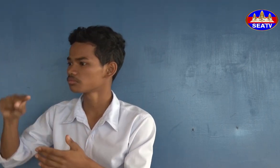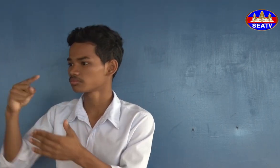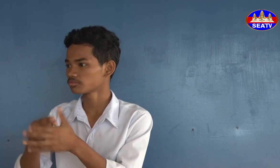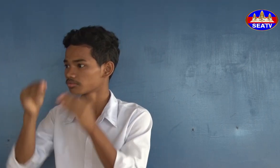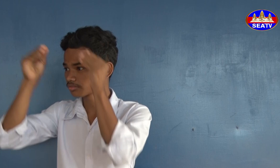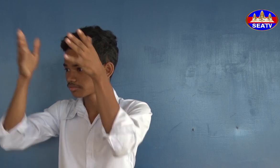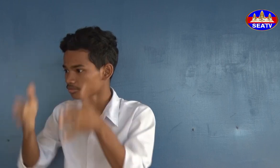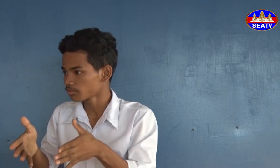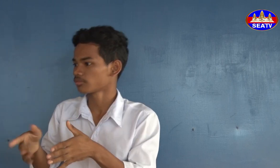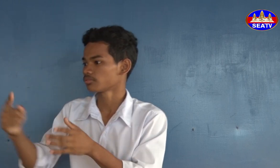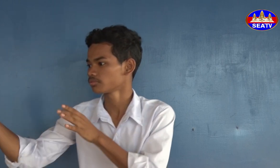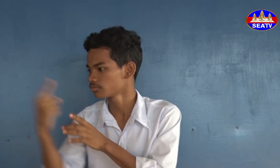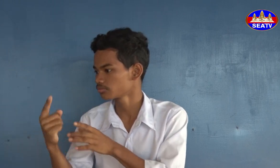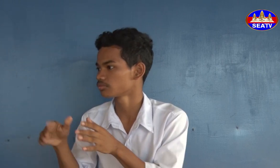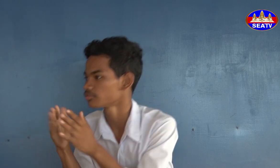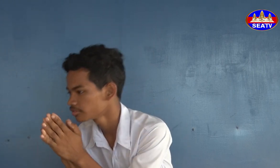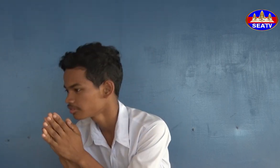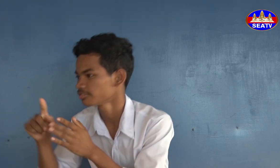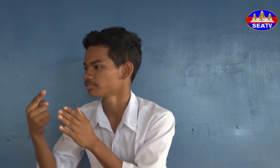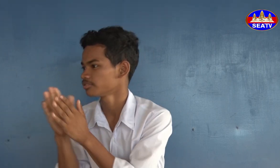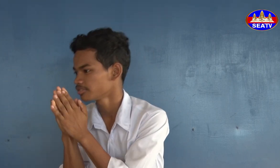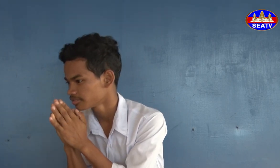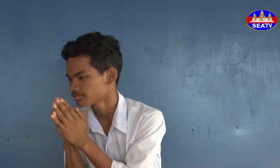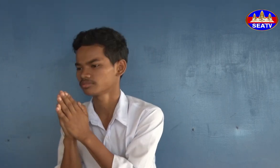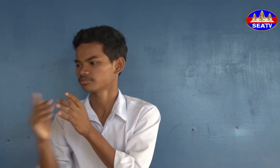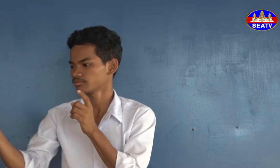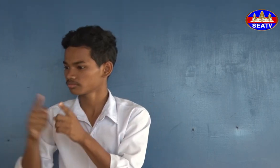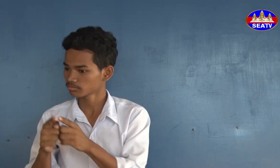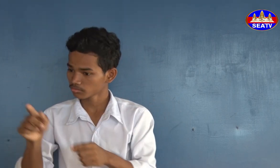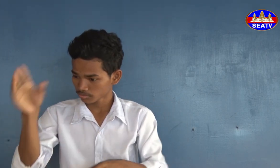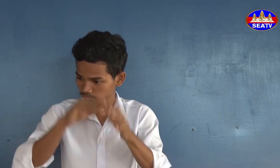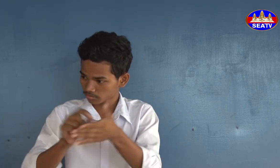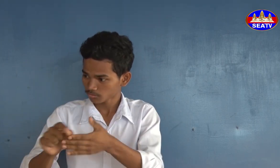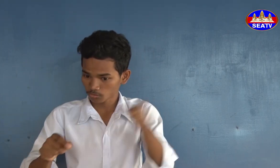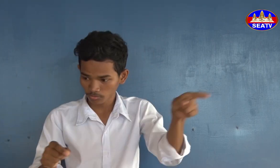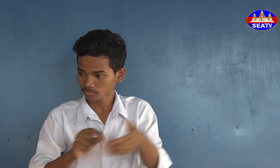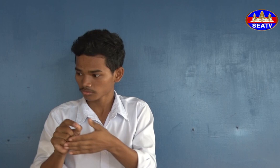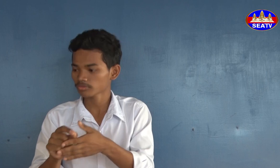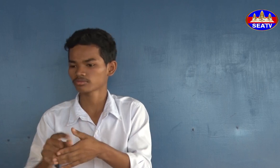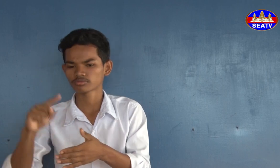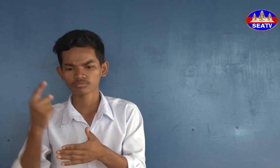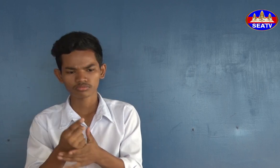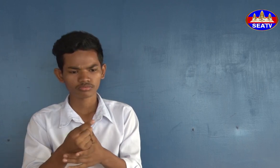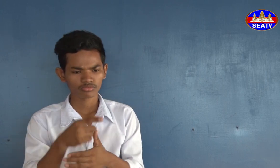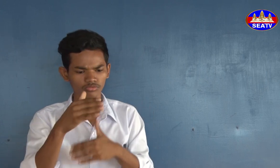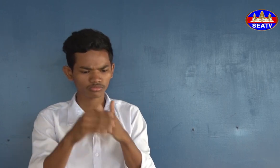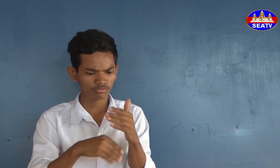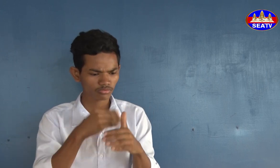DDP ហើយមានគ្រូគាត់មកជួបខ្ញុំហើយខ្ញុំលើកដៃទៅផ្ទះសួរគាត់ហើយគាត់ធ្វើសញ្ញាសរសេរថាប